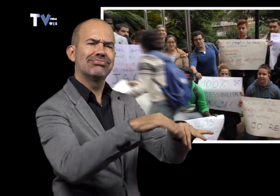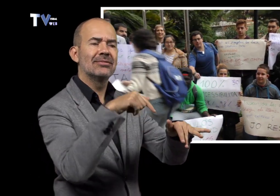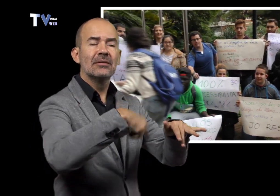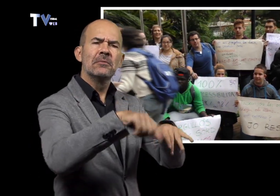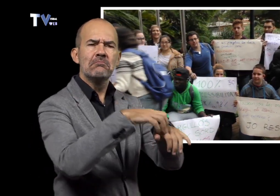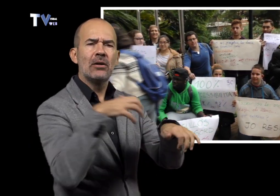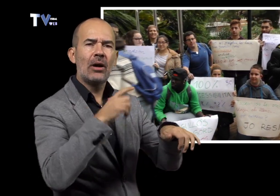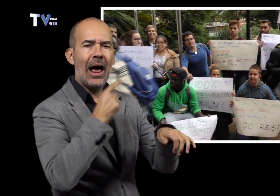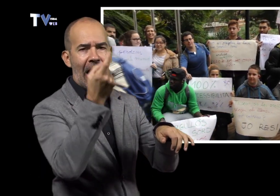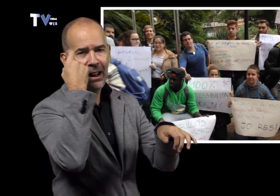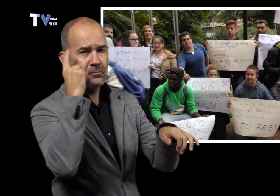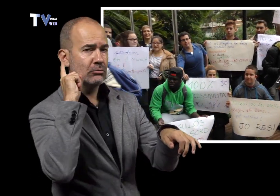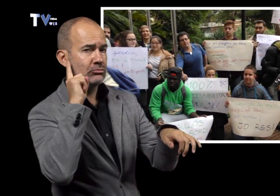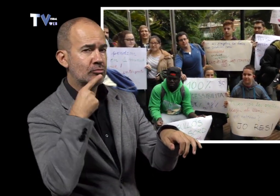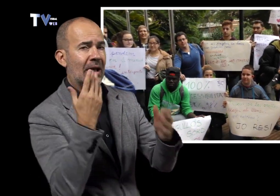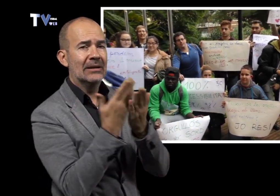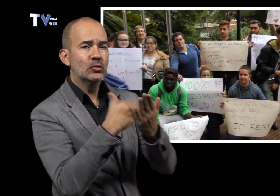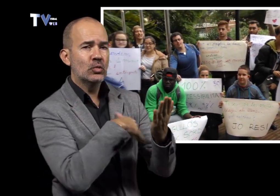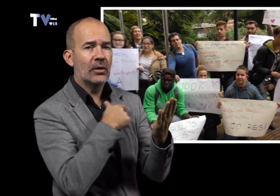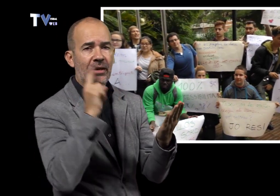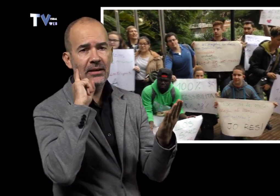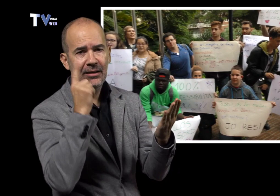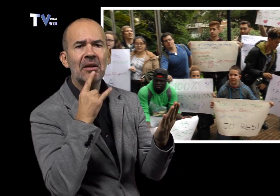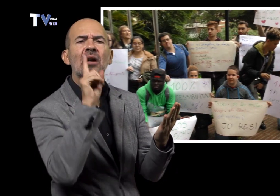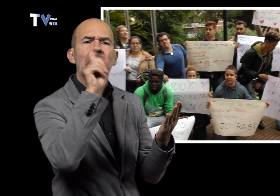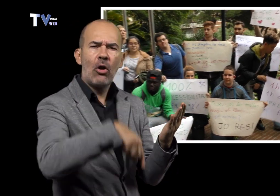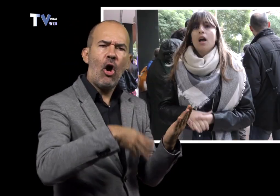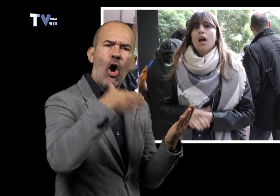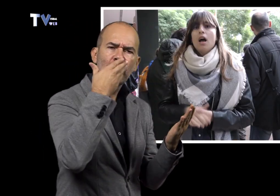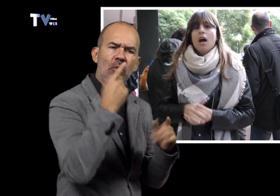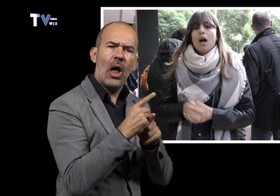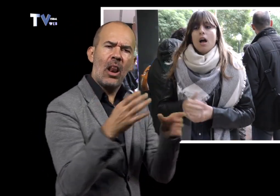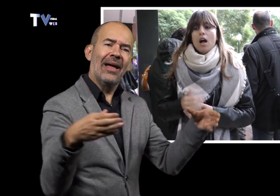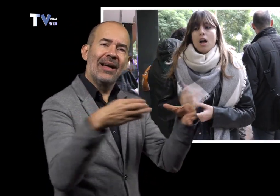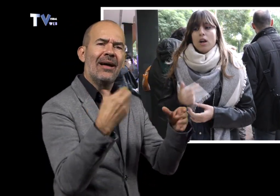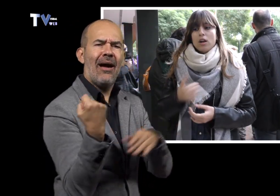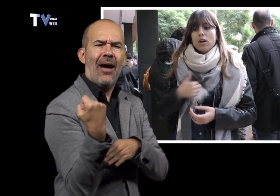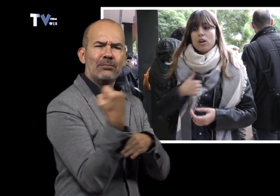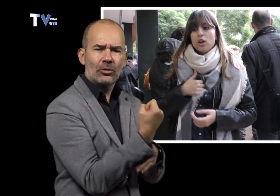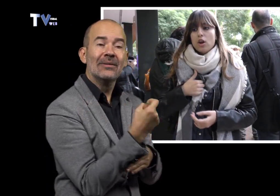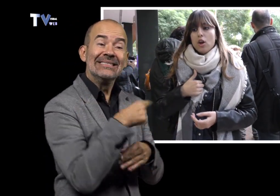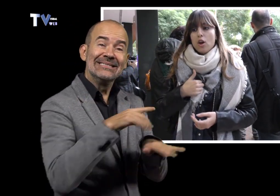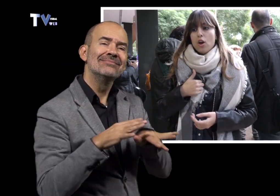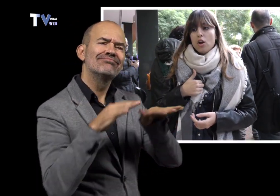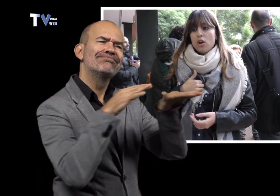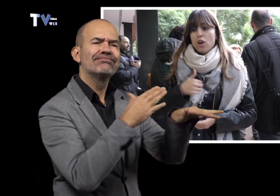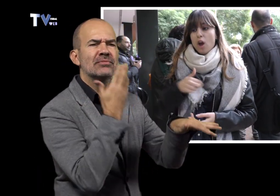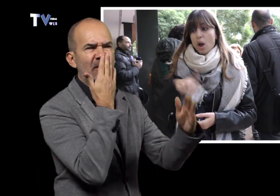s'han aglomerat, la majoria, estudiants, alumnes sords, però també d'oients, que han volgut agrupar-se per donar recolzament a una